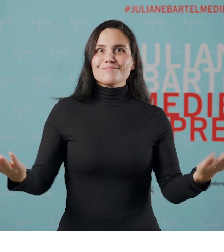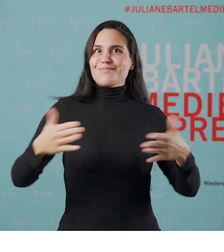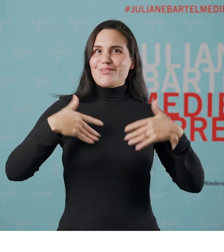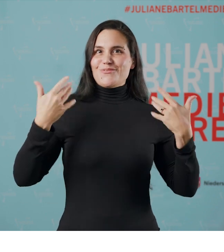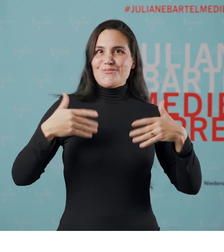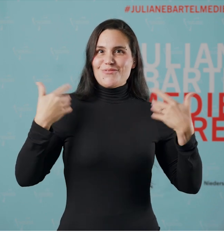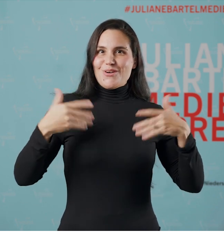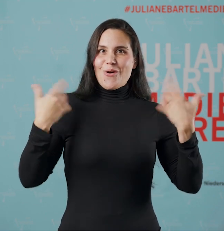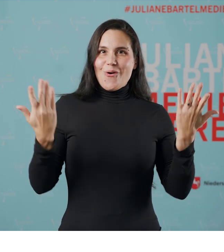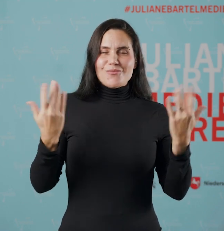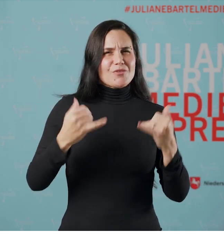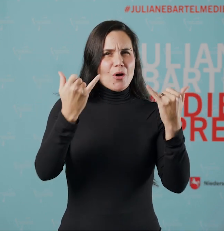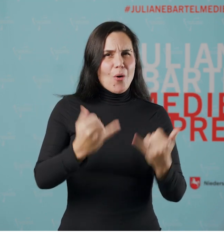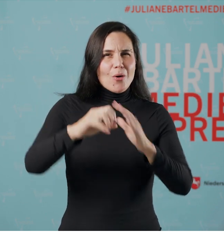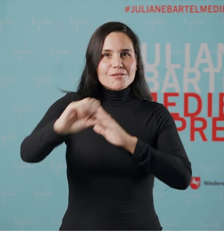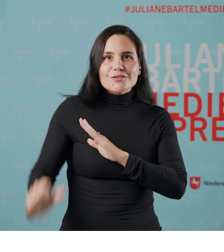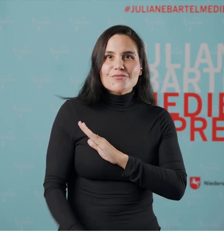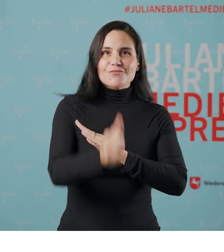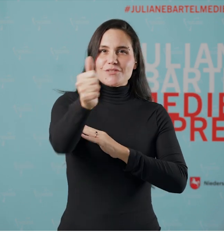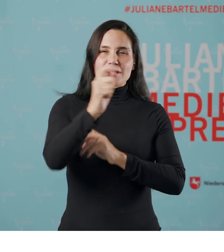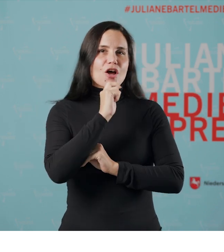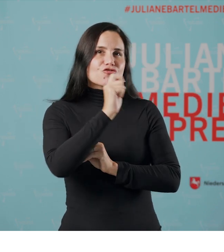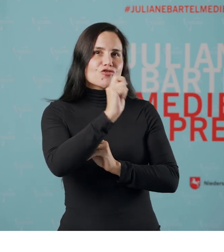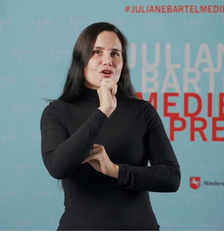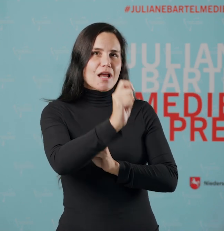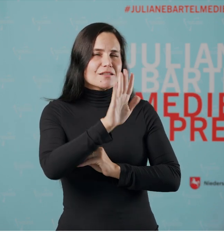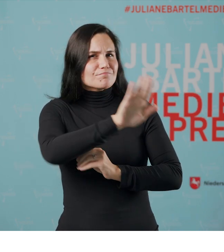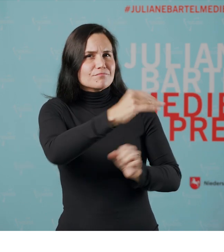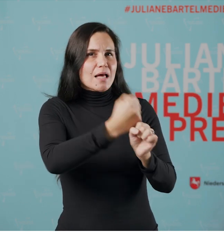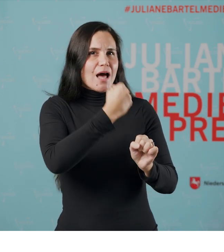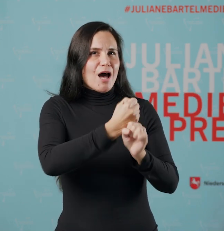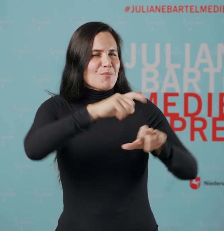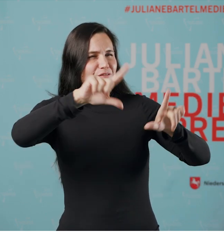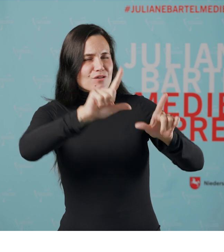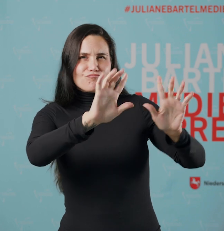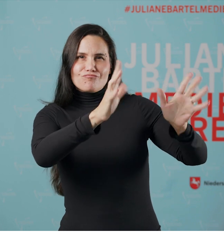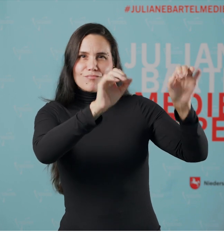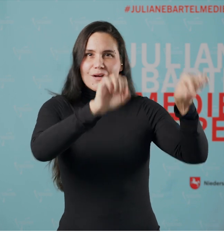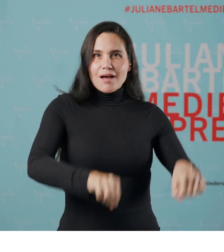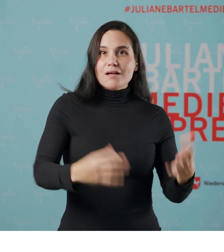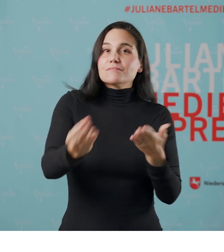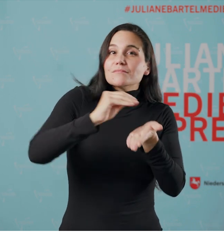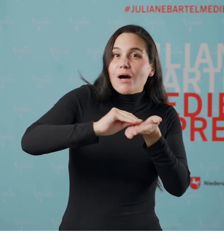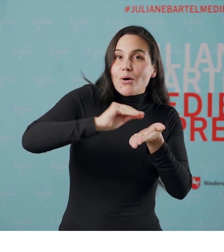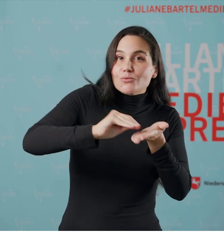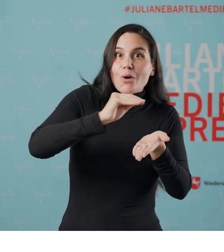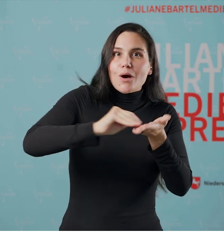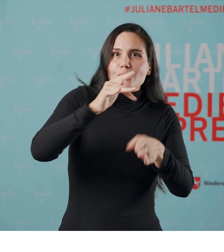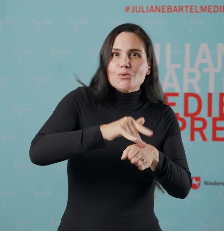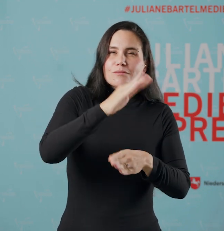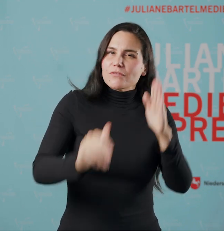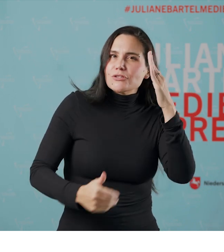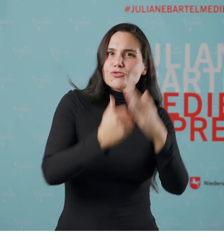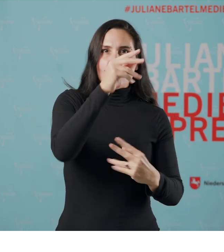Ich freue mich, dass wir heute wieder herausragende, hervorragende journalistische Leistungen feiern können. Dass wir wunderbare Autorinnen und